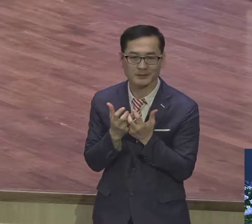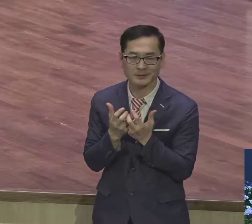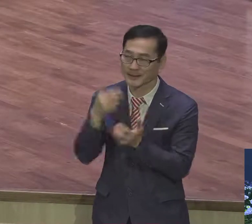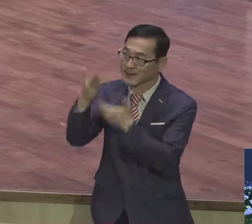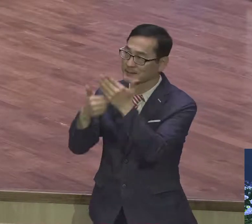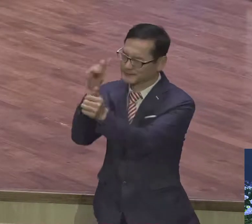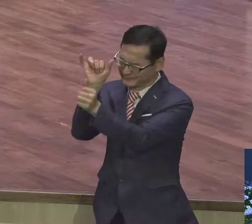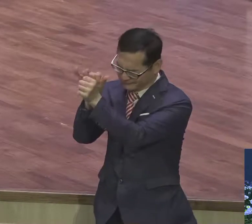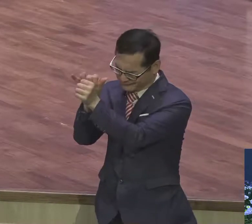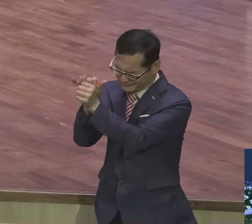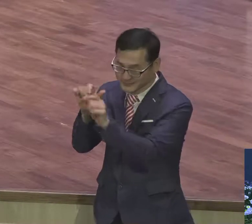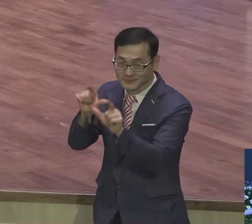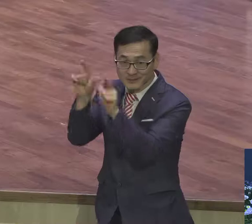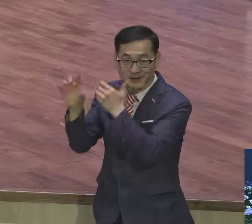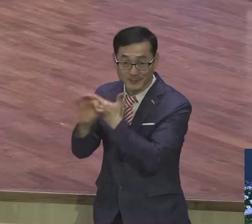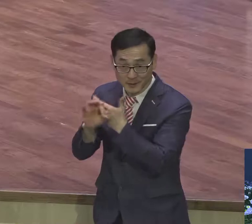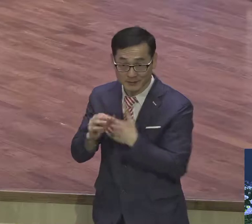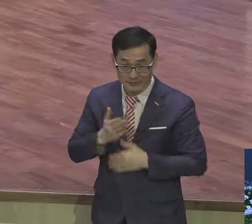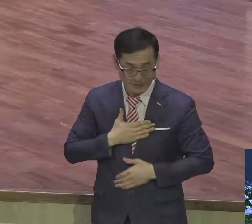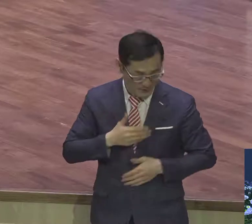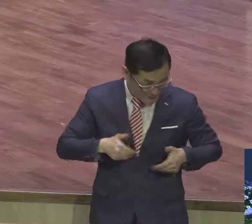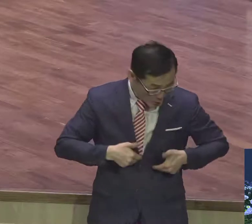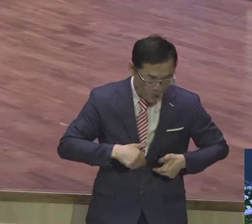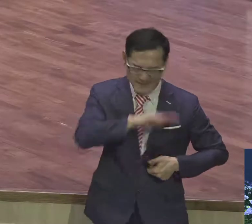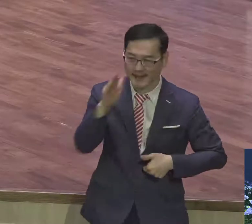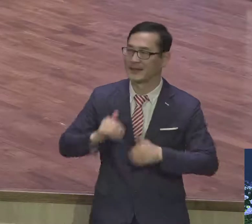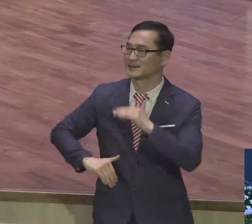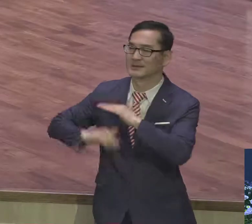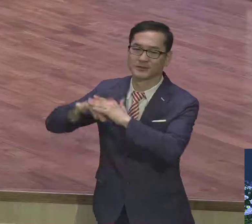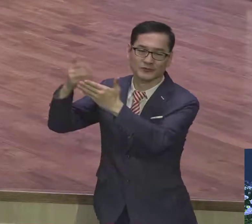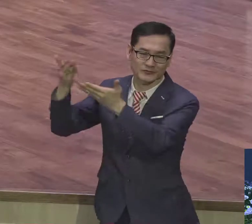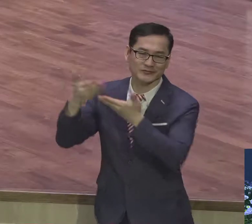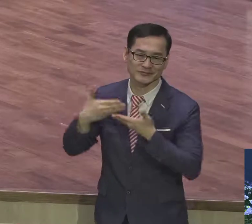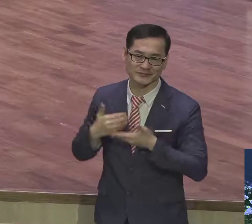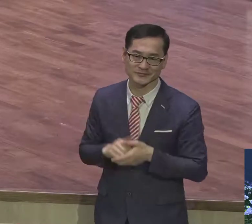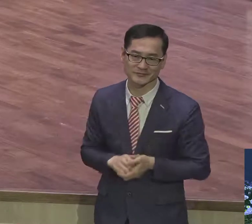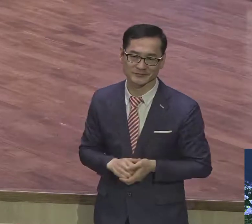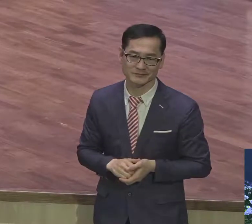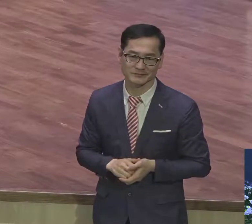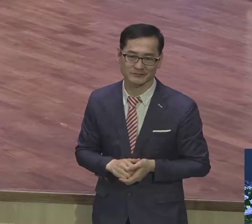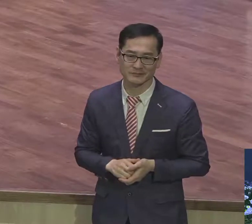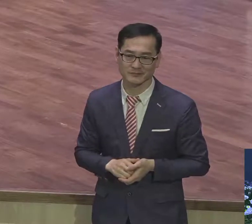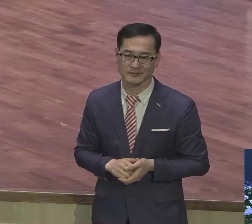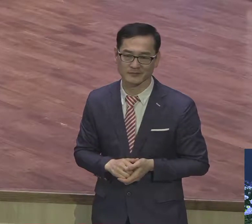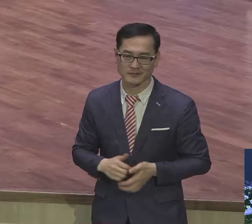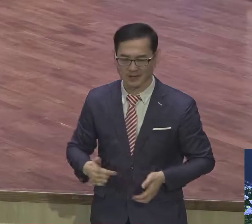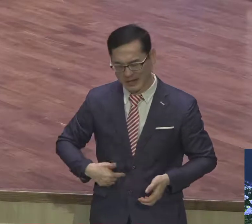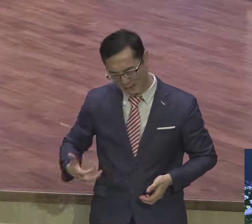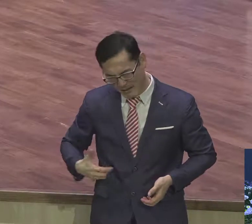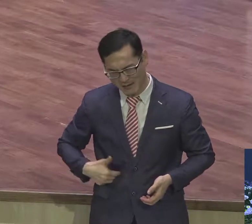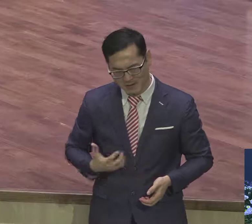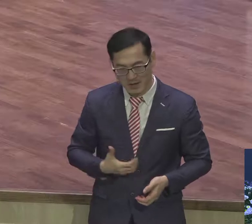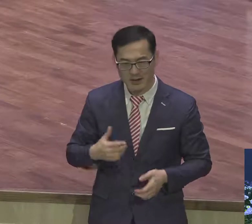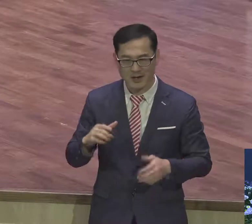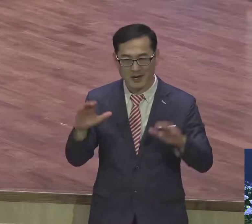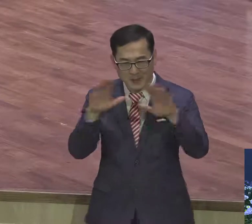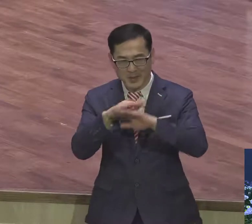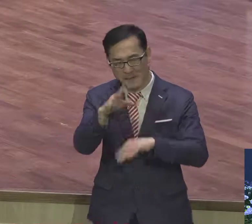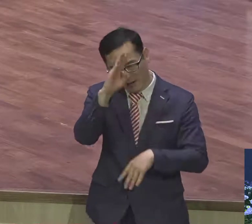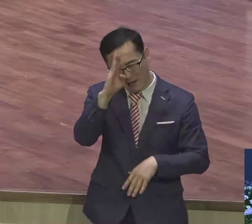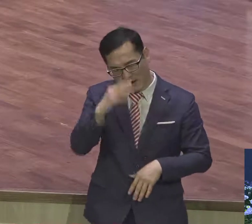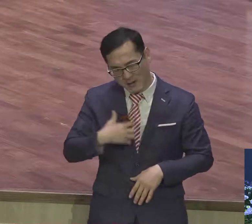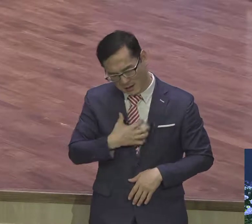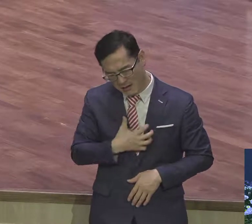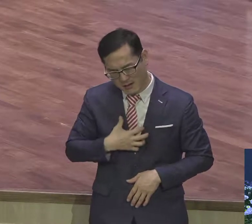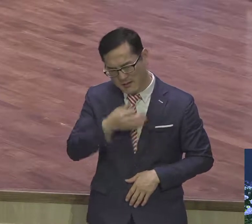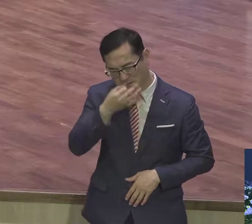하나님 구하지 않은 거 다 주세요. 밤새도록 고민하고 위장변 걸리는 걸 고민한 거 예수 앞에 나와서